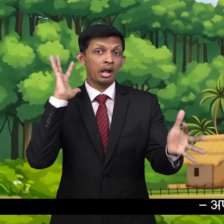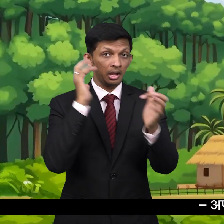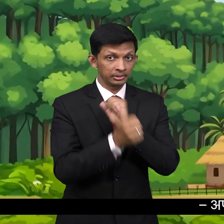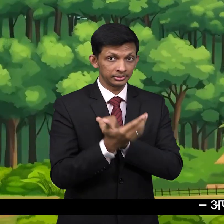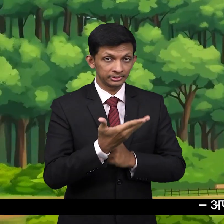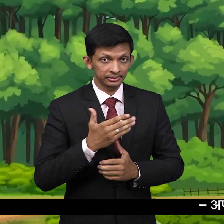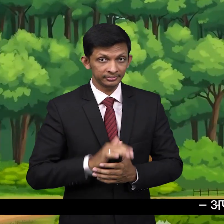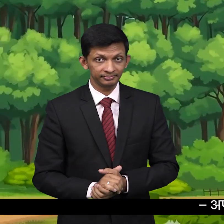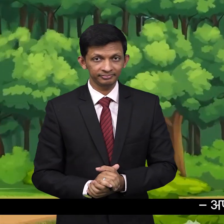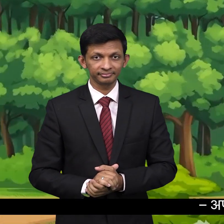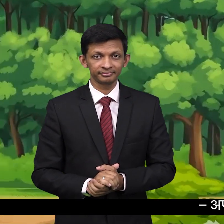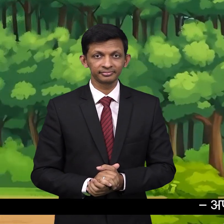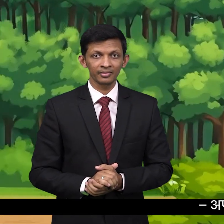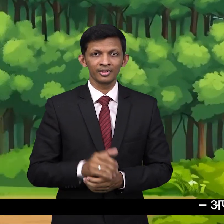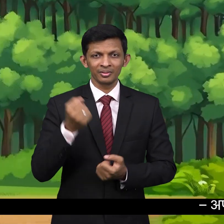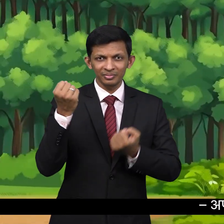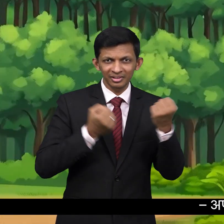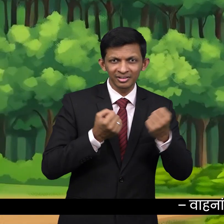अपघात होऊ शकतात.